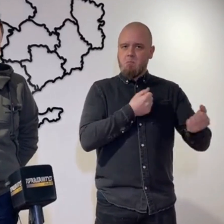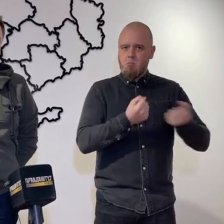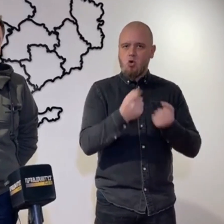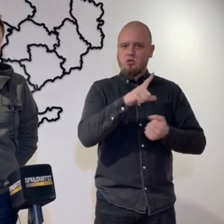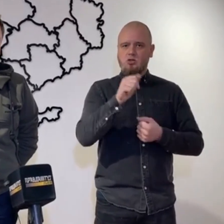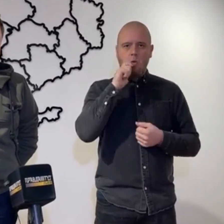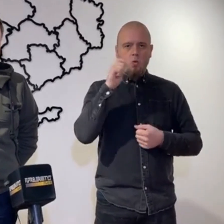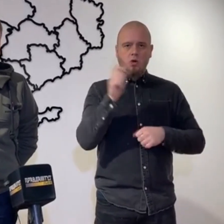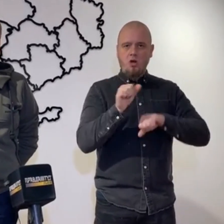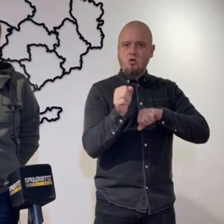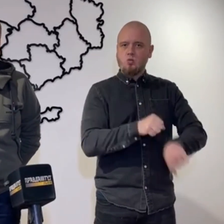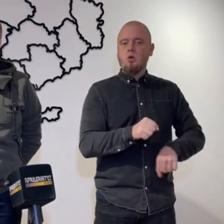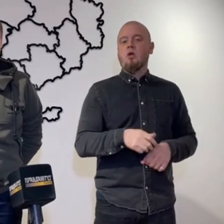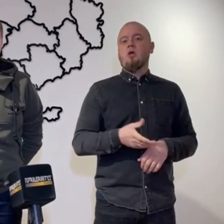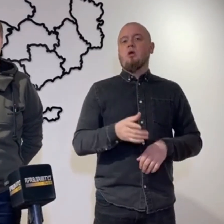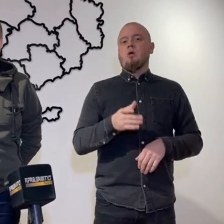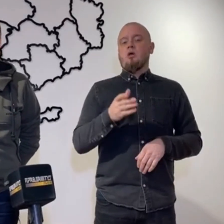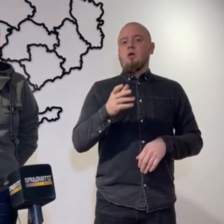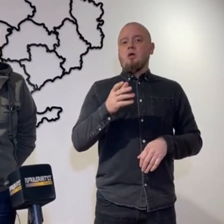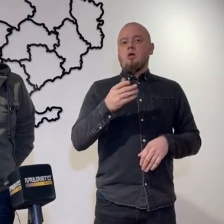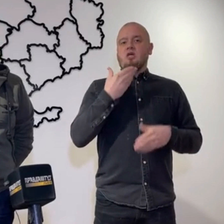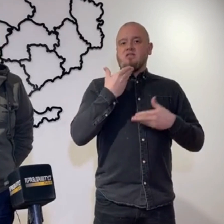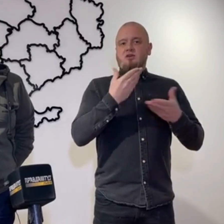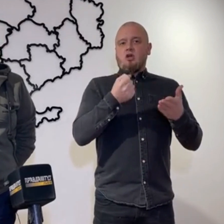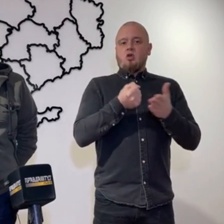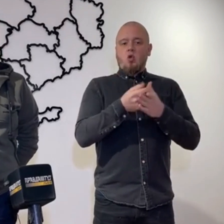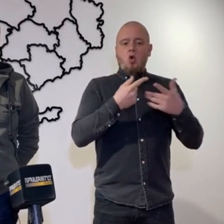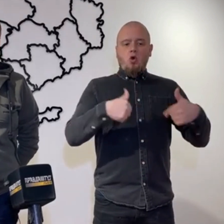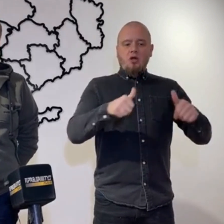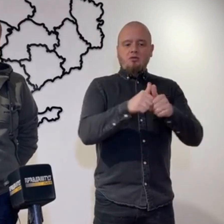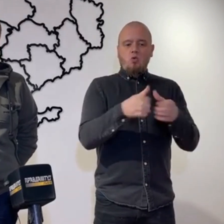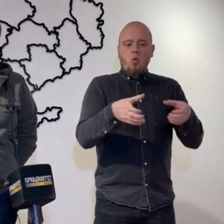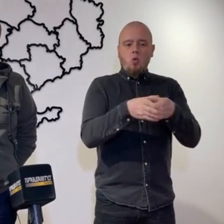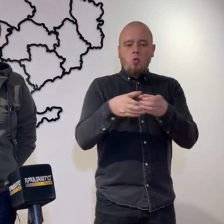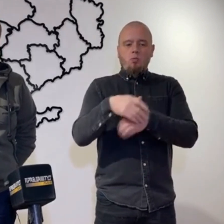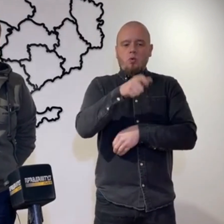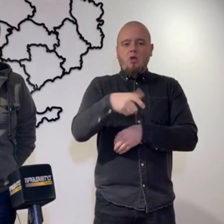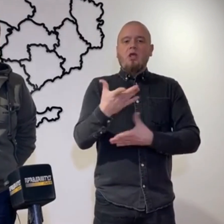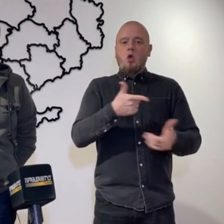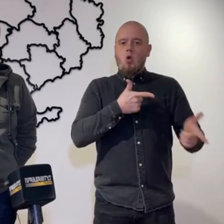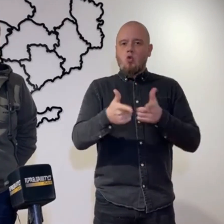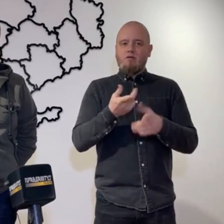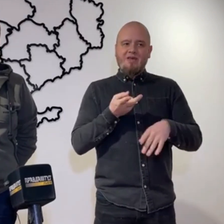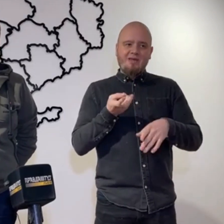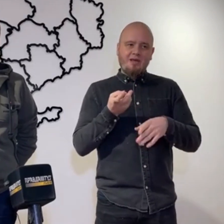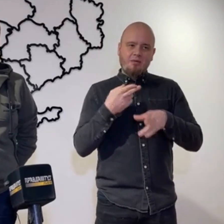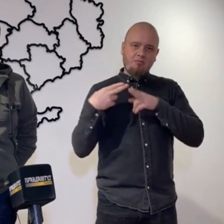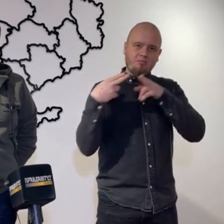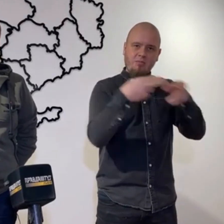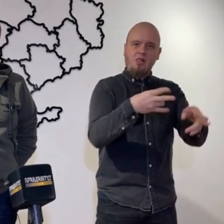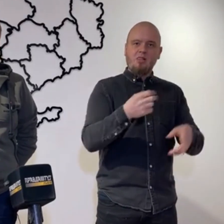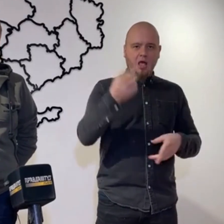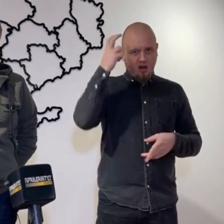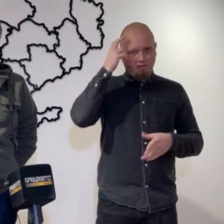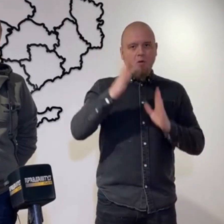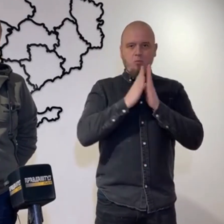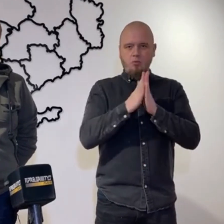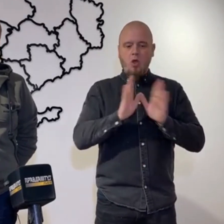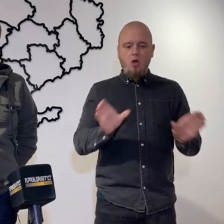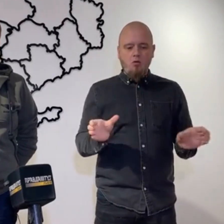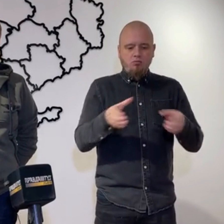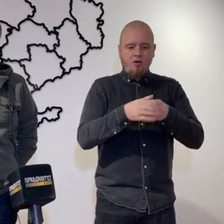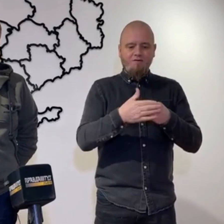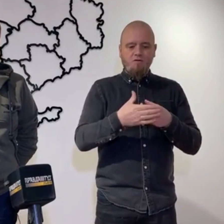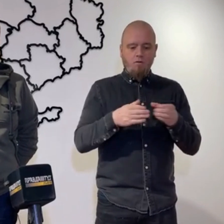боротися за Україну. Звернення до організованих груп людей, які готові йти на Київ. Просьба організовувати